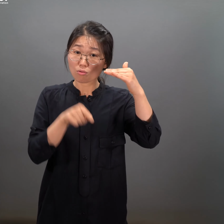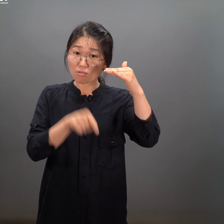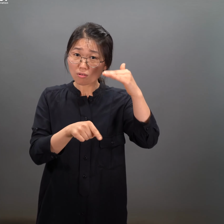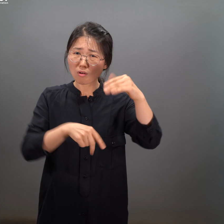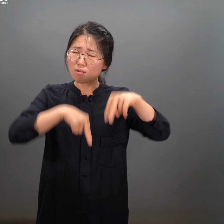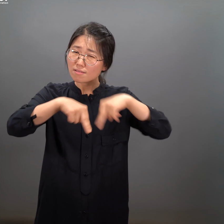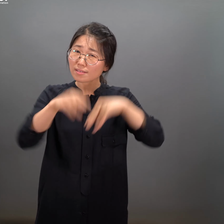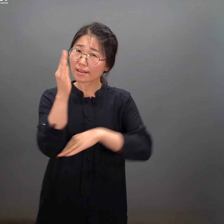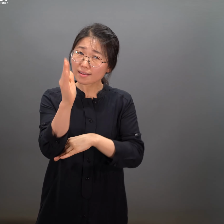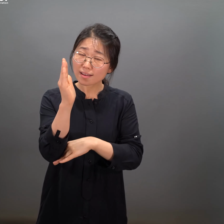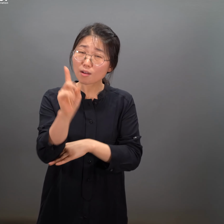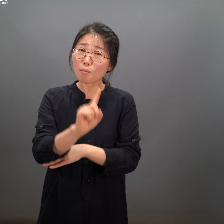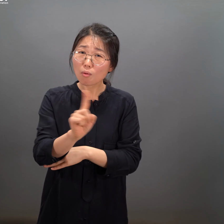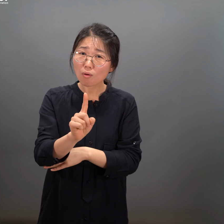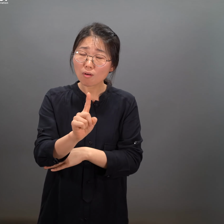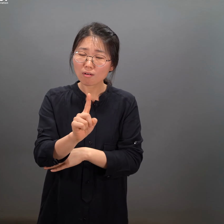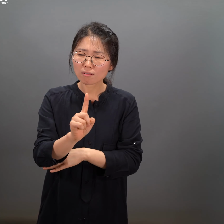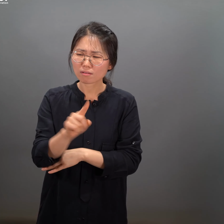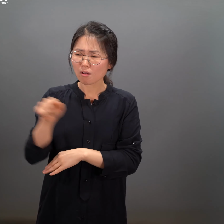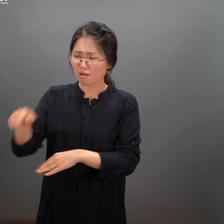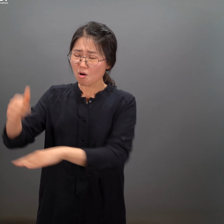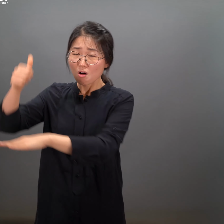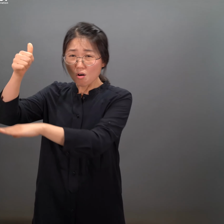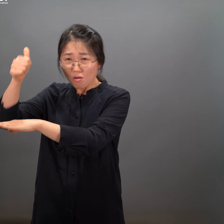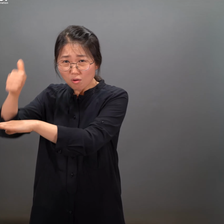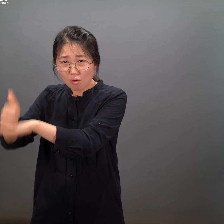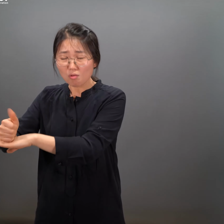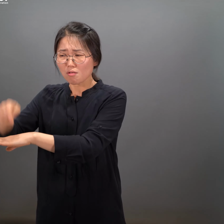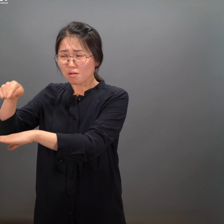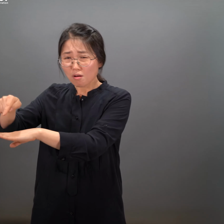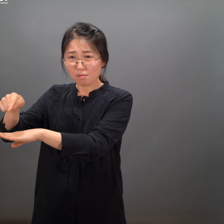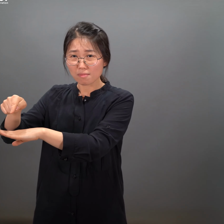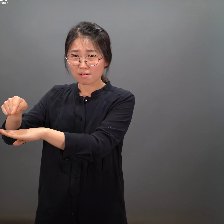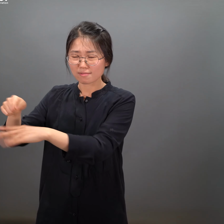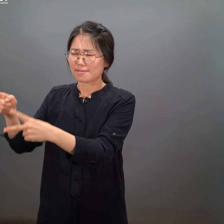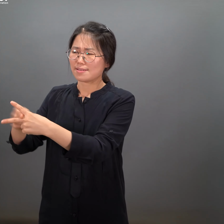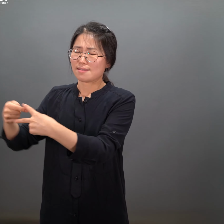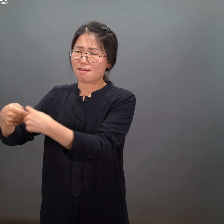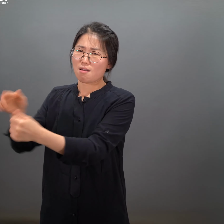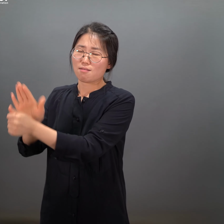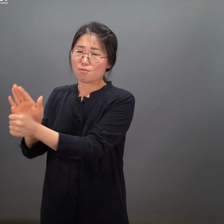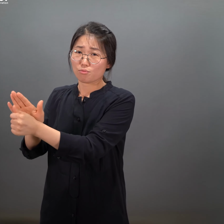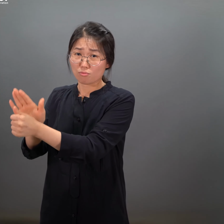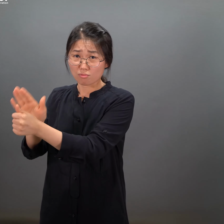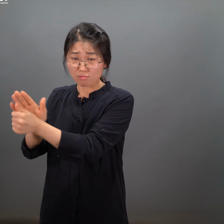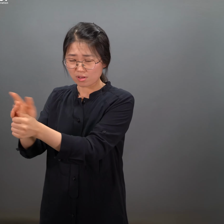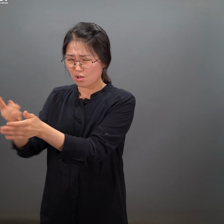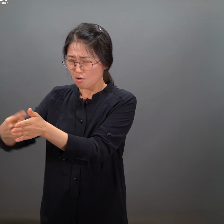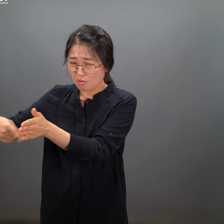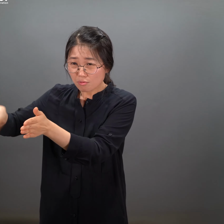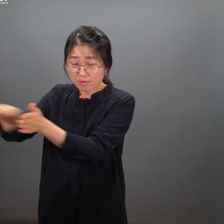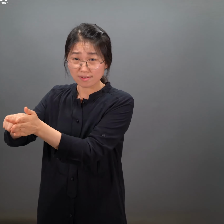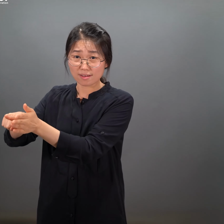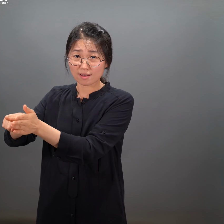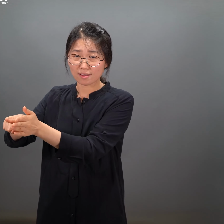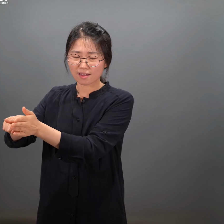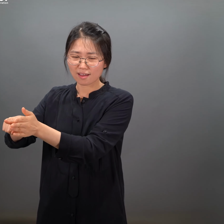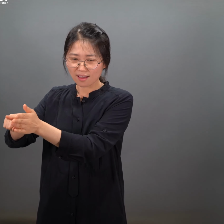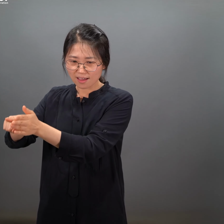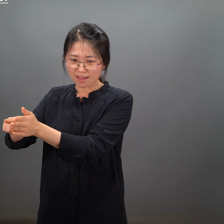사사들의 이야기는요, 사사기를 기록한 역사가가 전달하고자 했던 하나님의 강력한